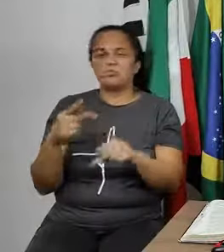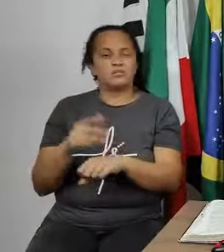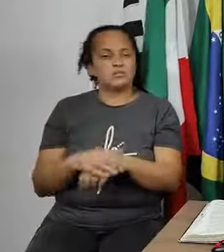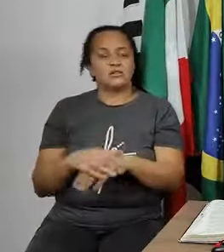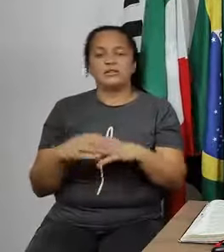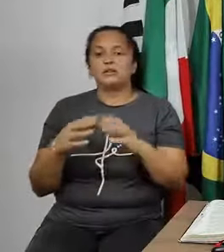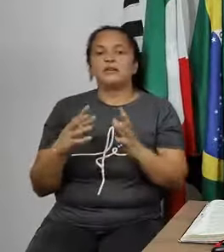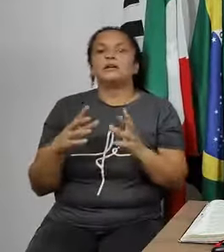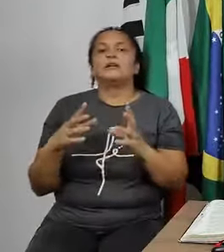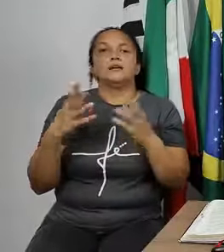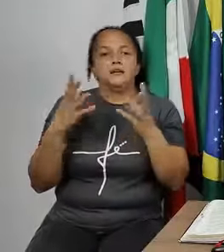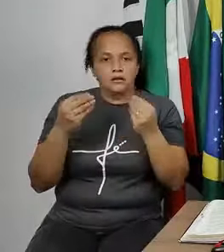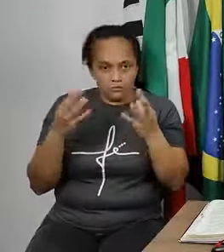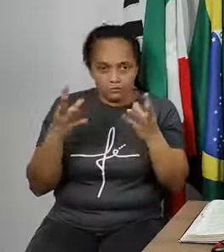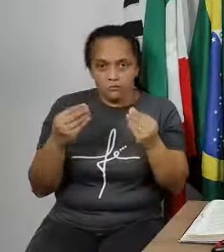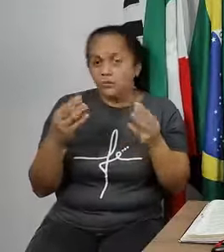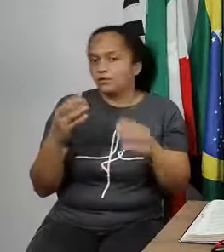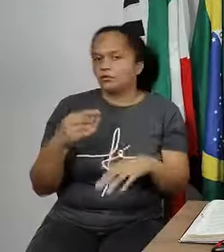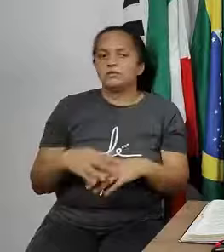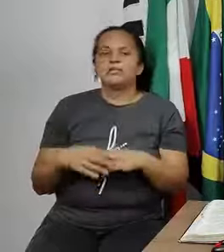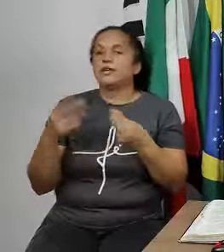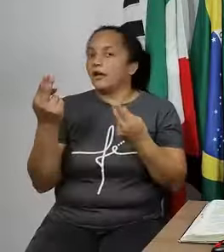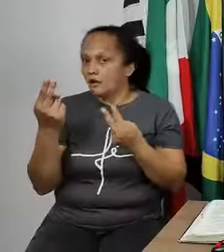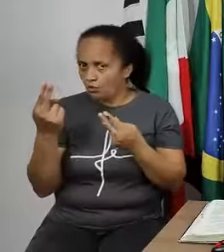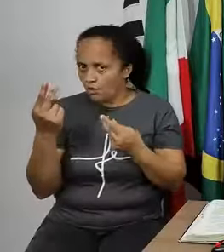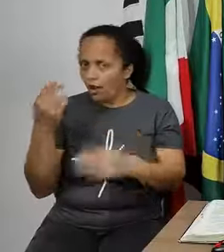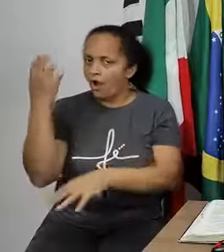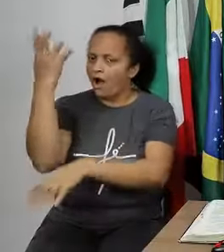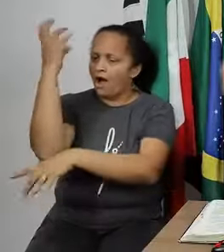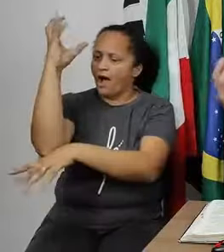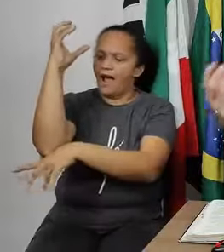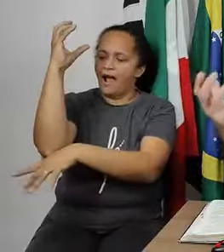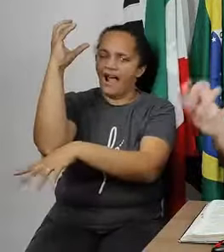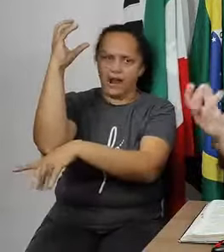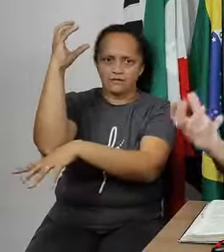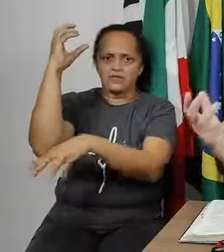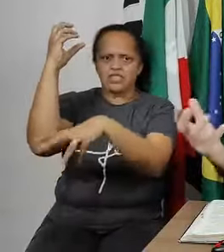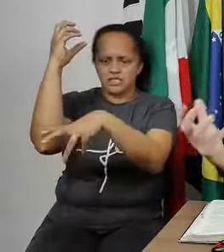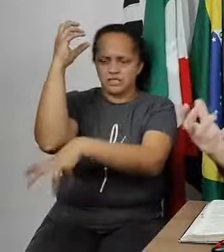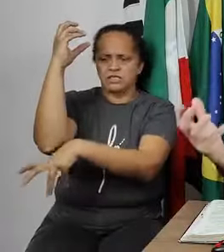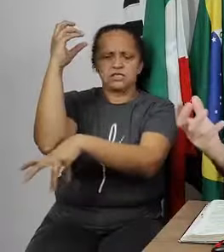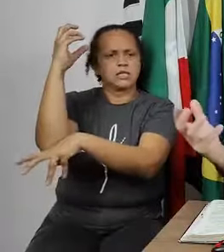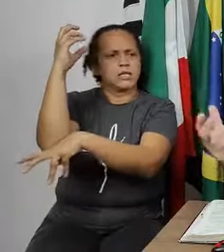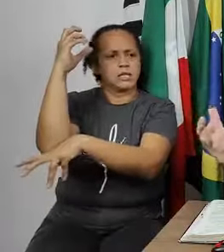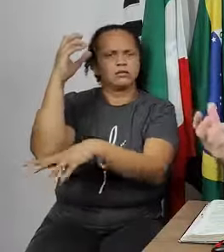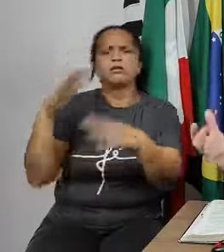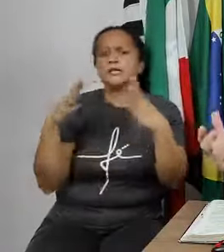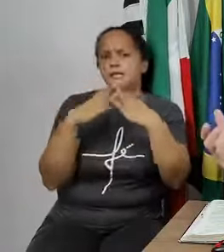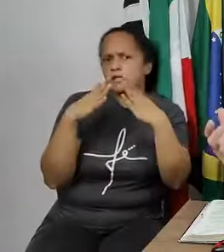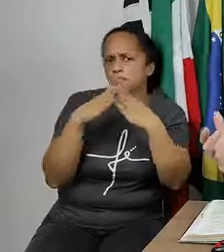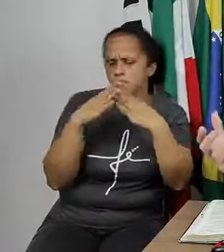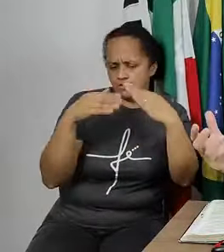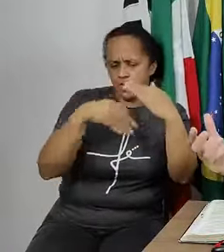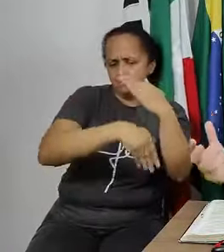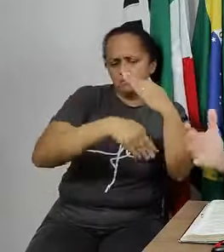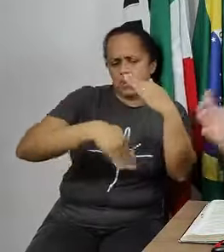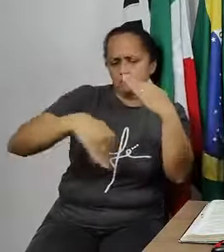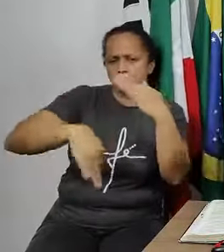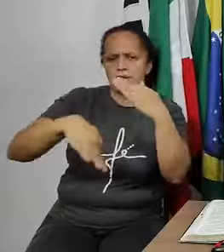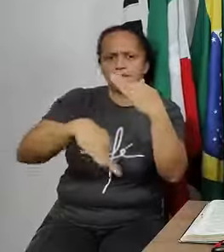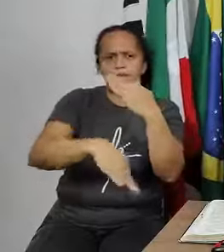as árvores. Então a raiz, né, e as fundações de uma casa e a raiz de uma